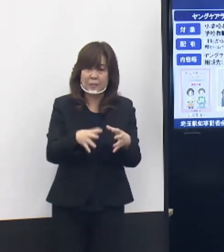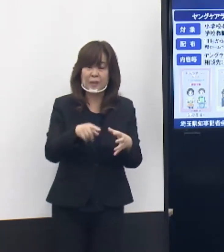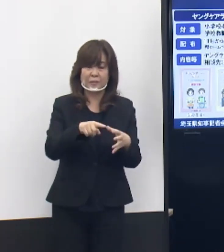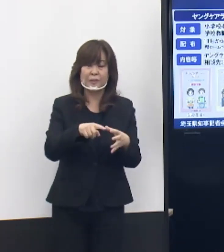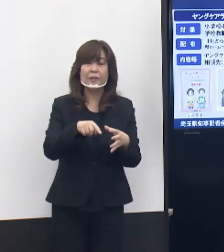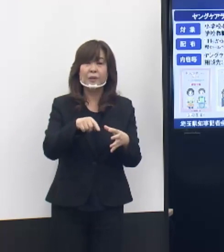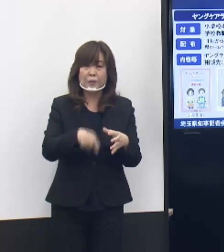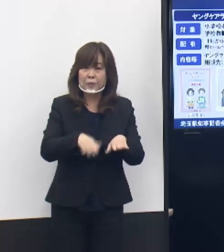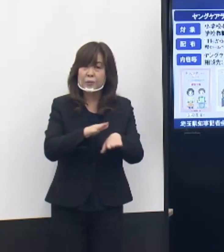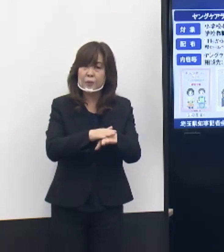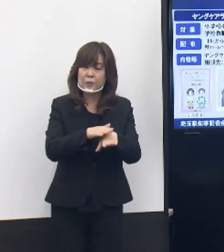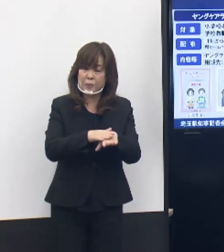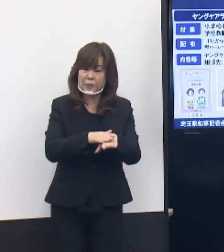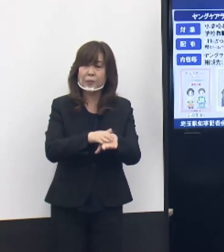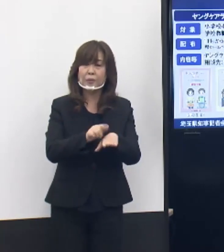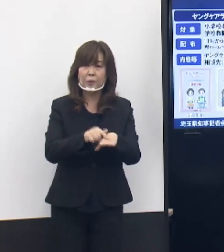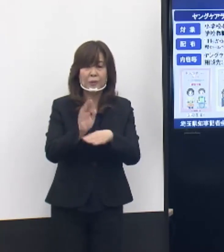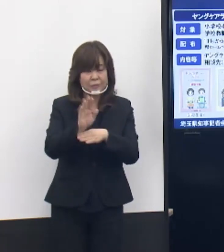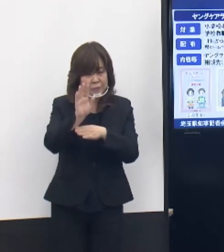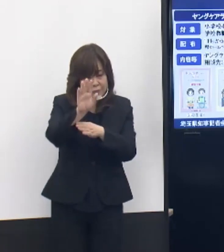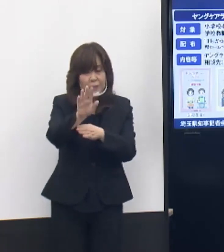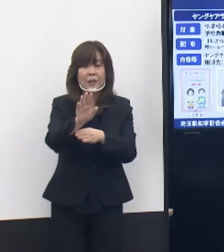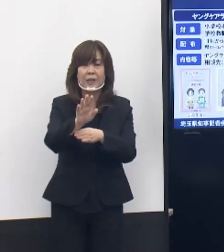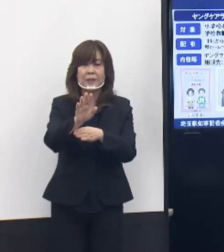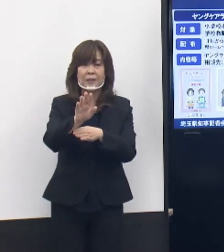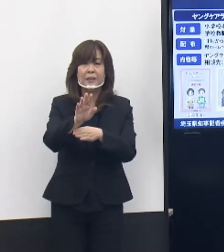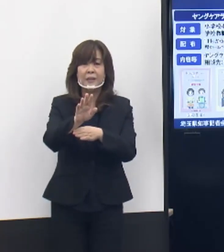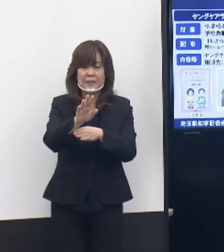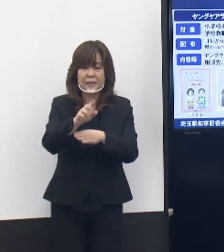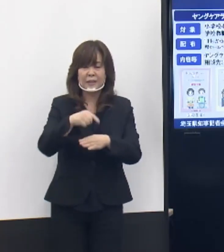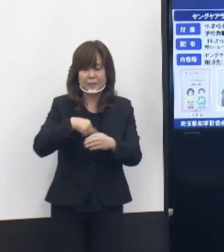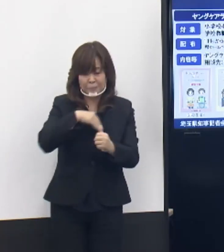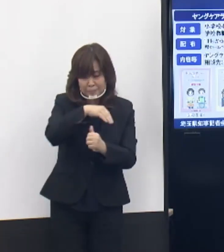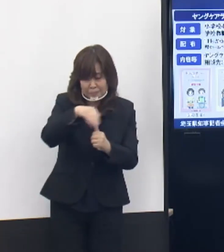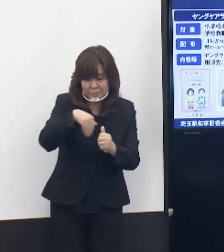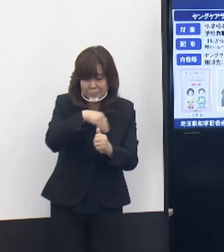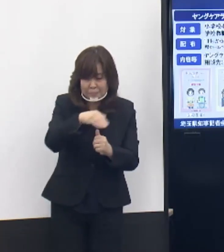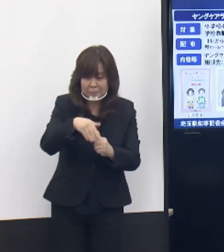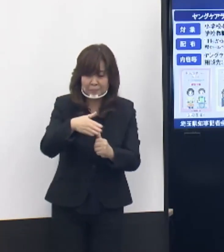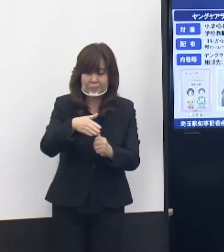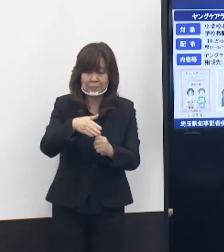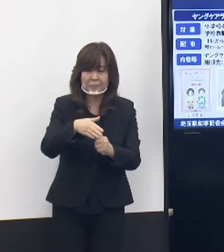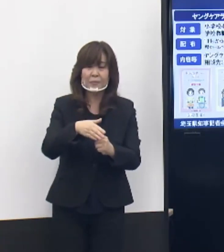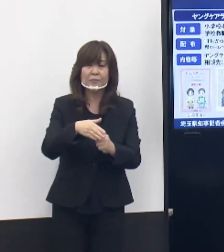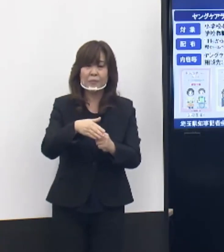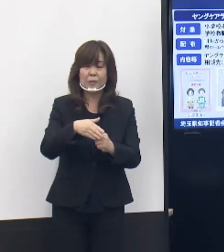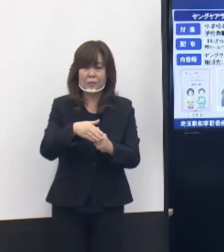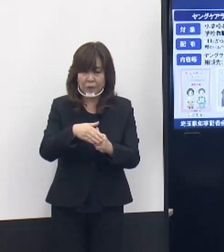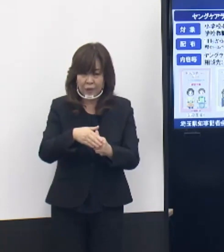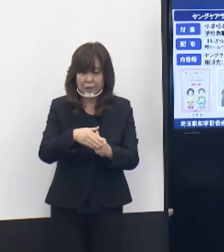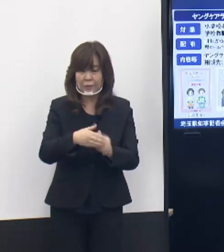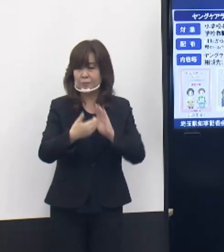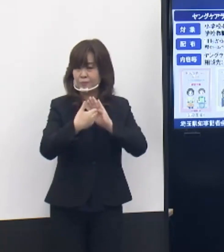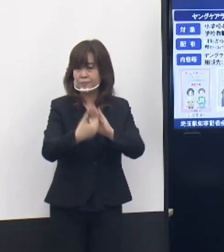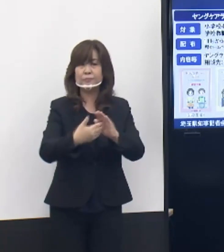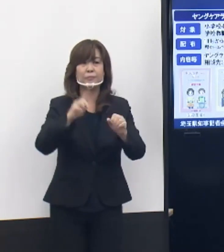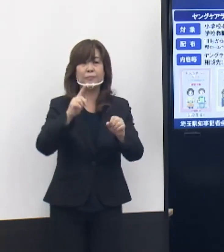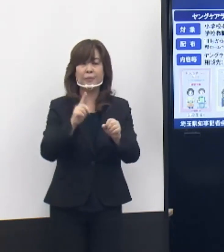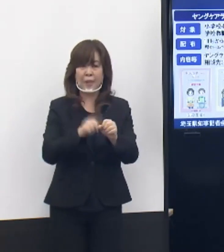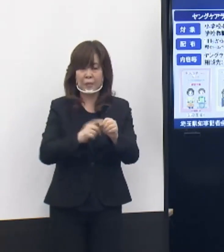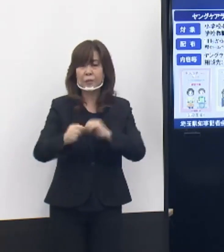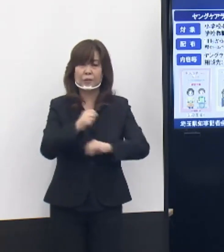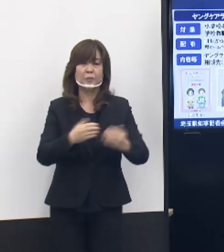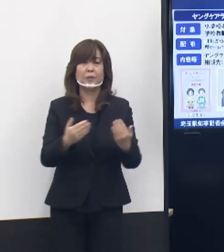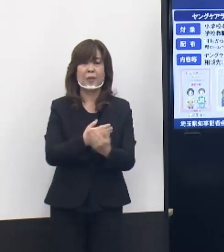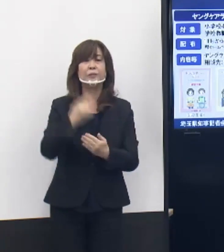に、行くことによって孤立解消を図っていきたいというふうに考えております。いずれにしてもま